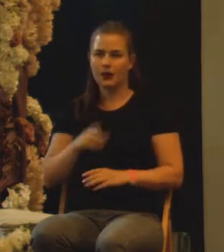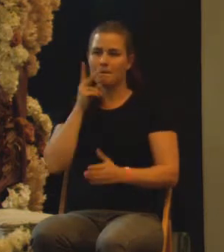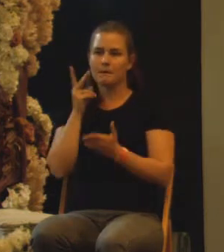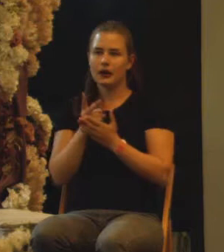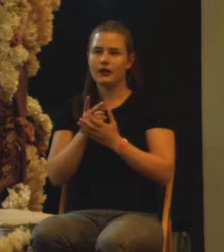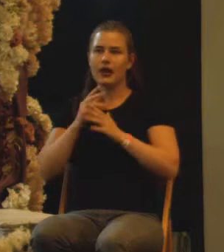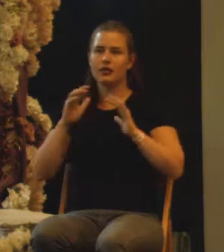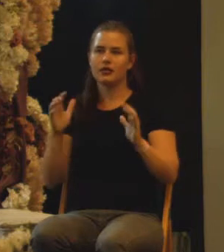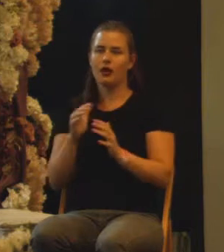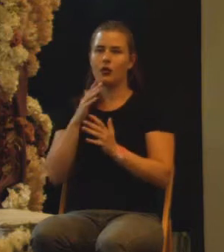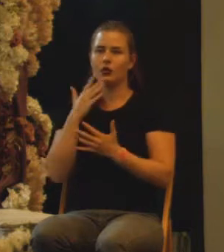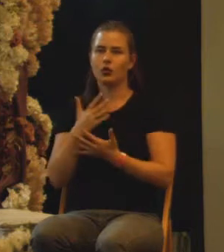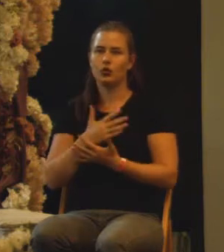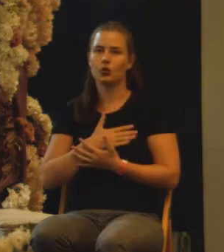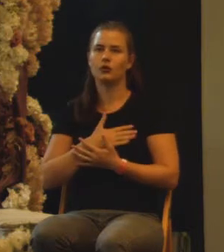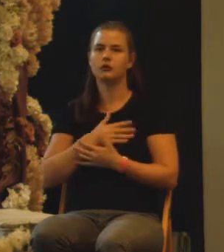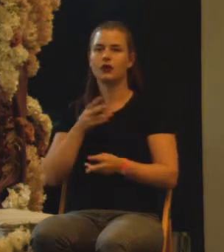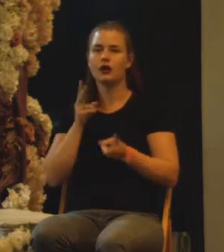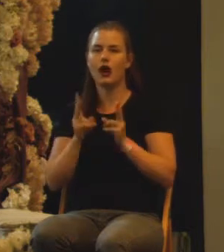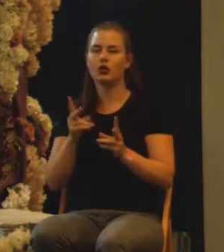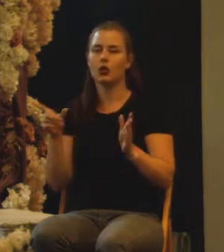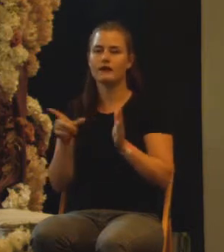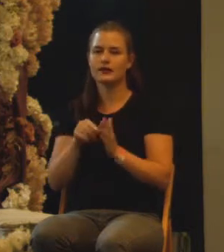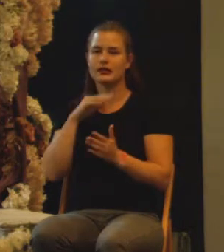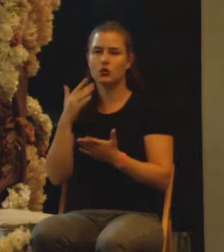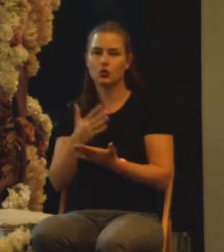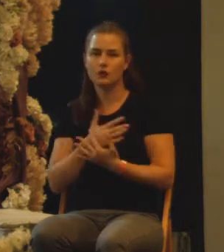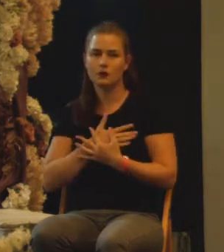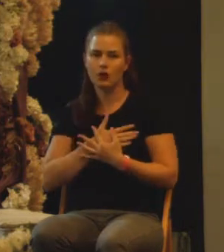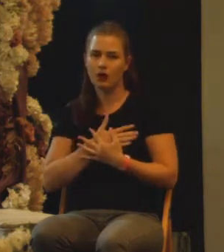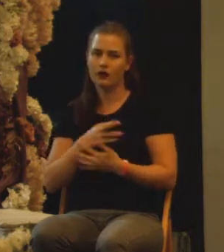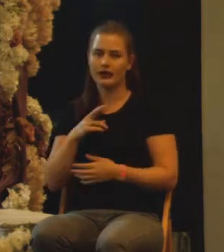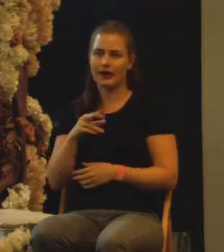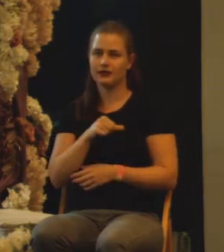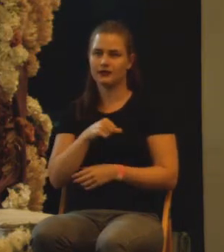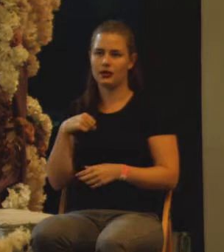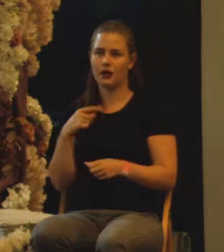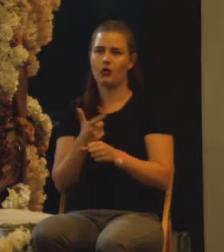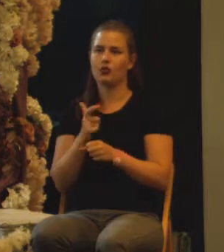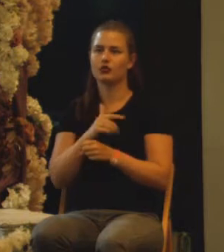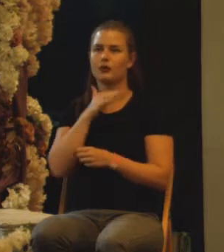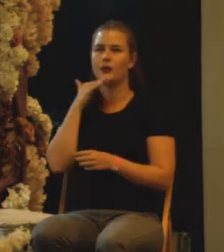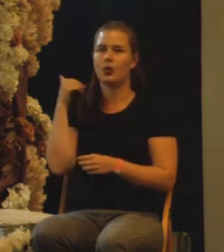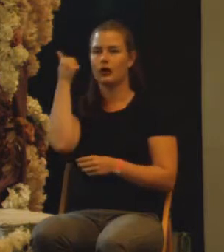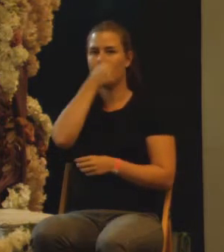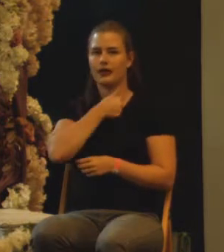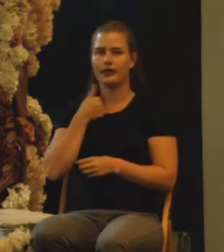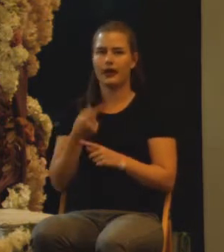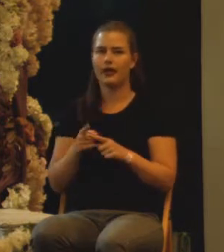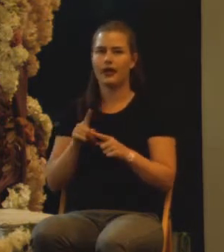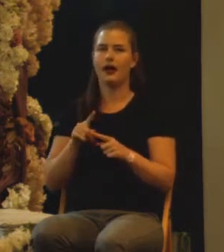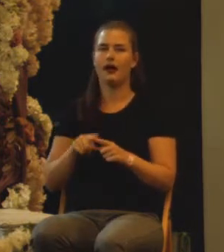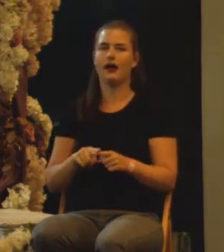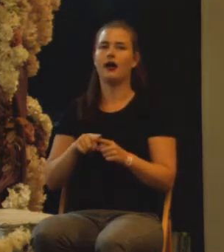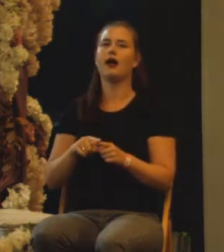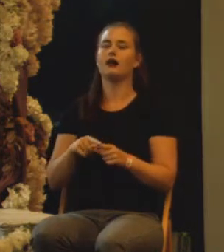проявление заботы, любви, вот говорить, готовить с любовью. Я сама очень много лет эту